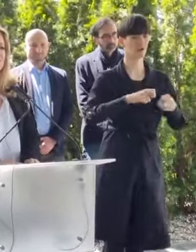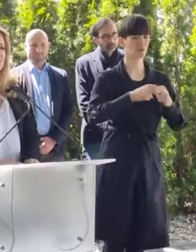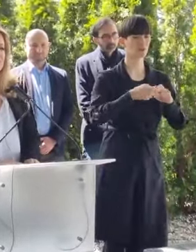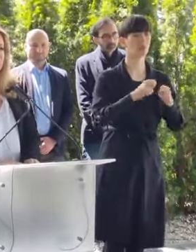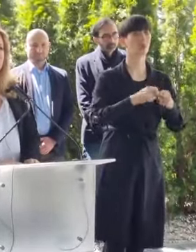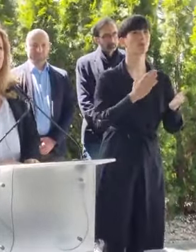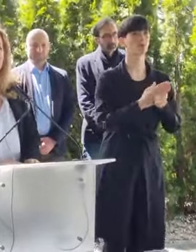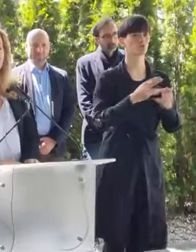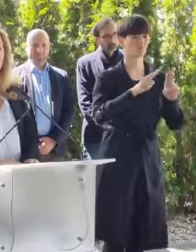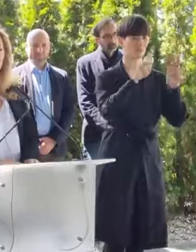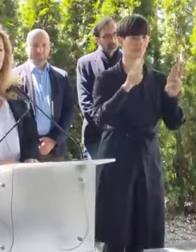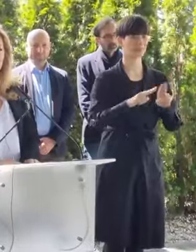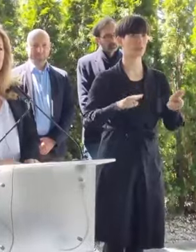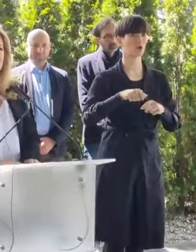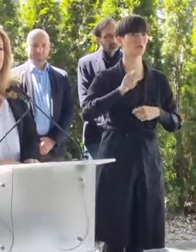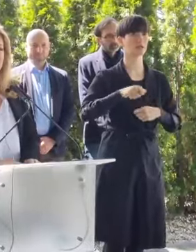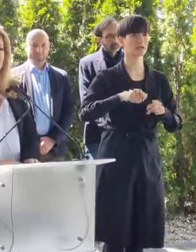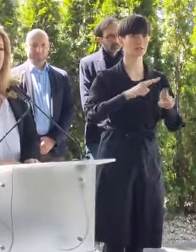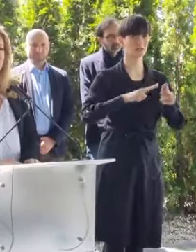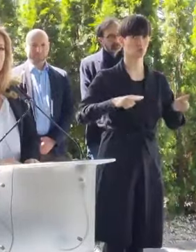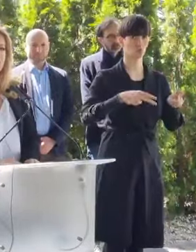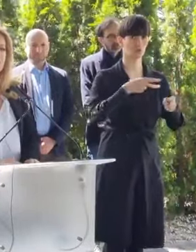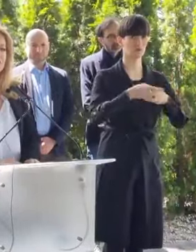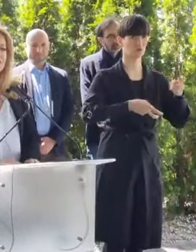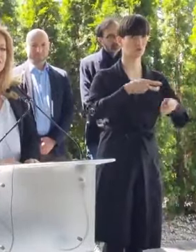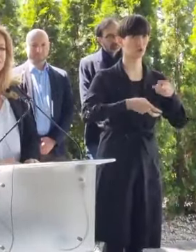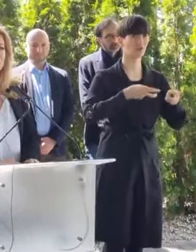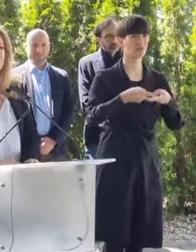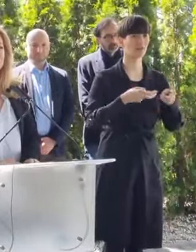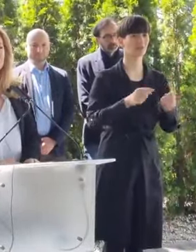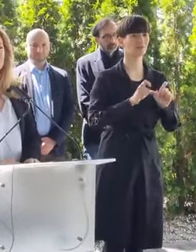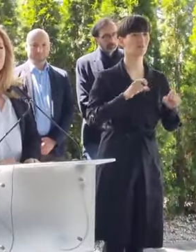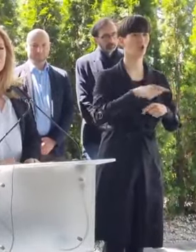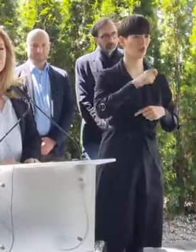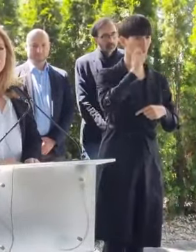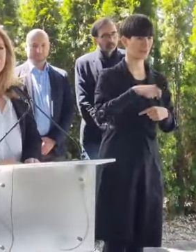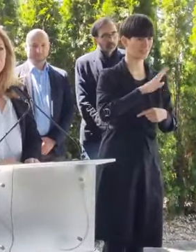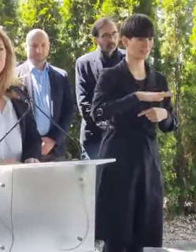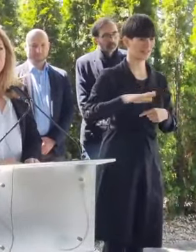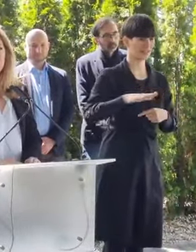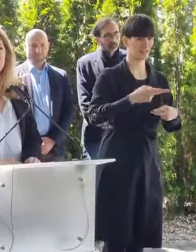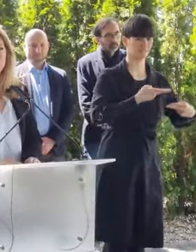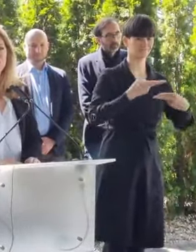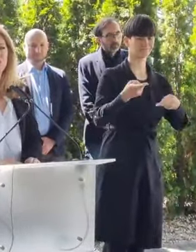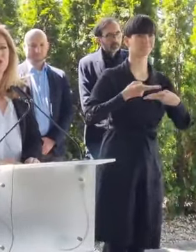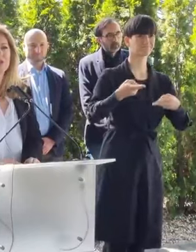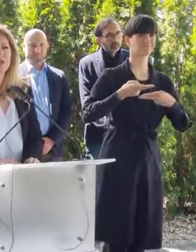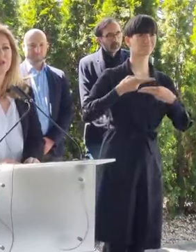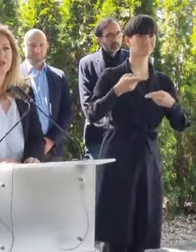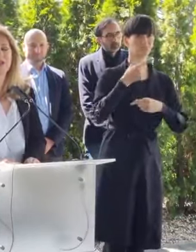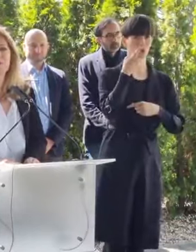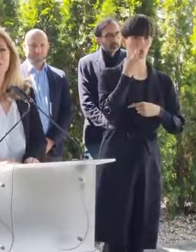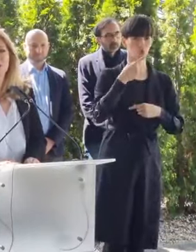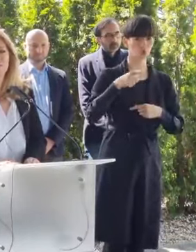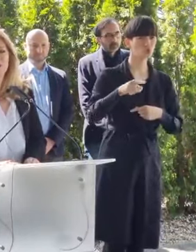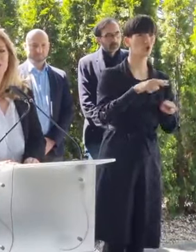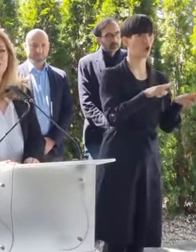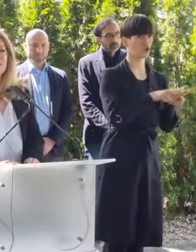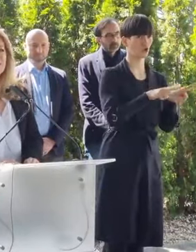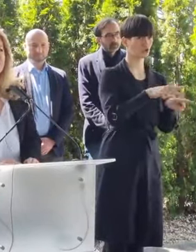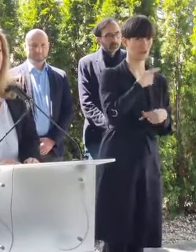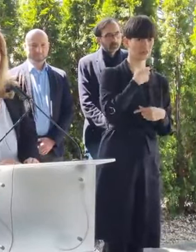aj Medzinárodný trestný súd, pretože tieto deportácie ukrajinských detí do Ruska proti vôli rodičov je veľký